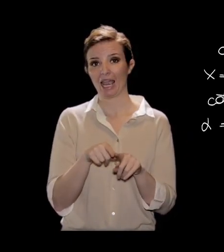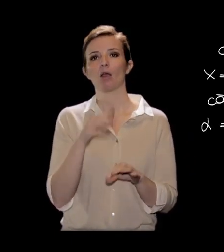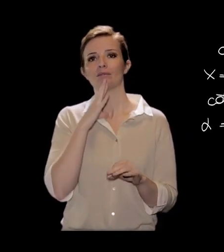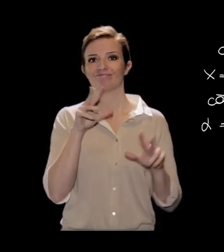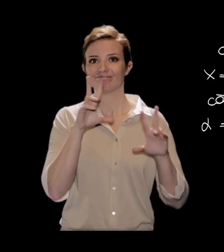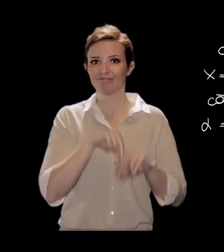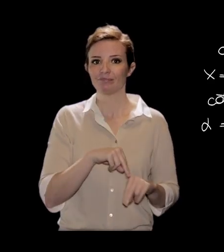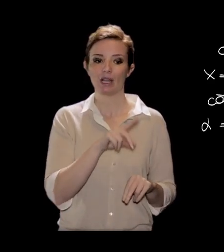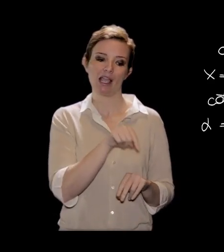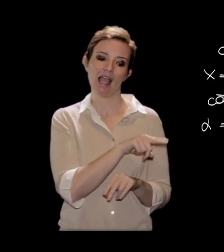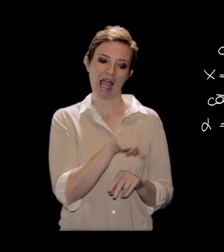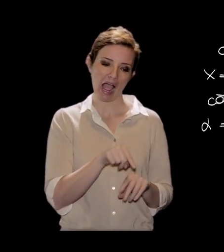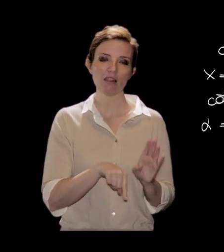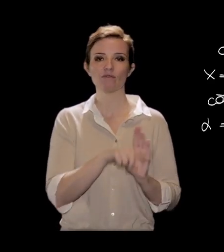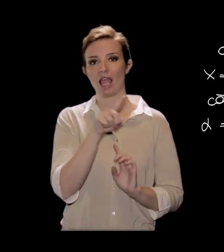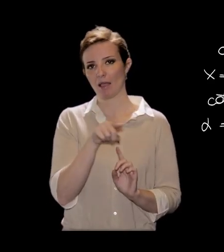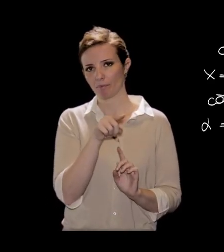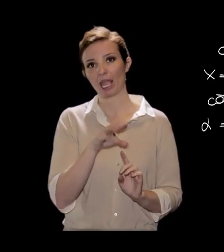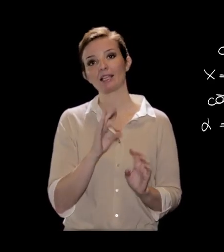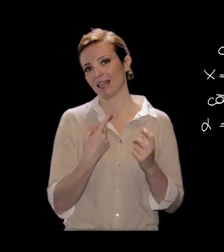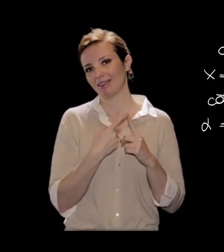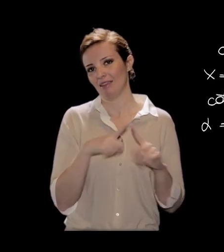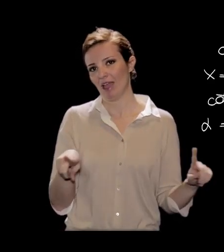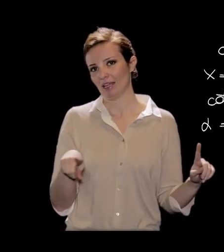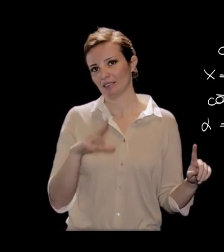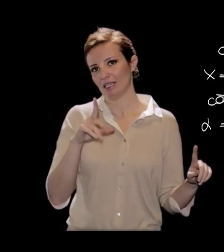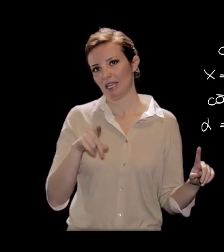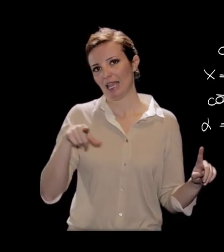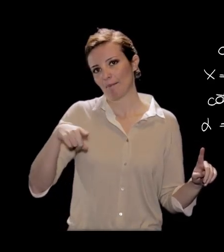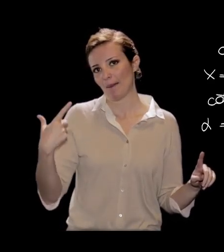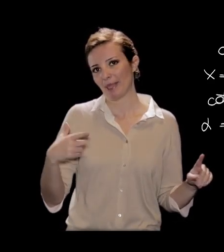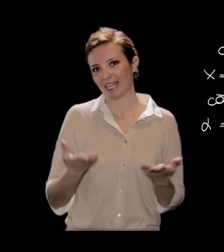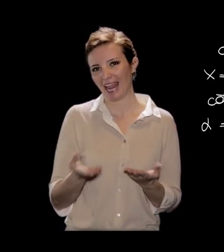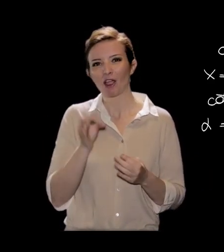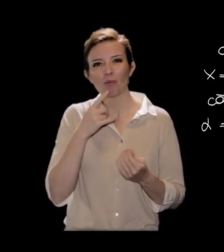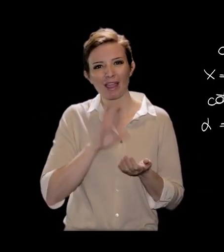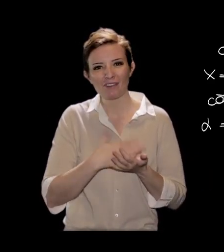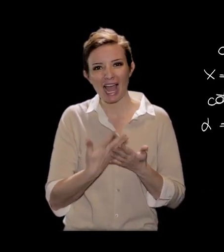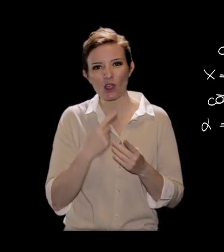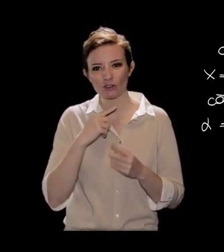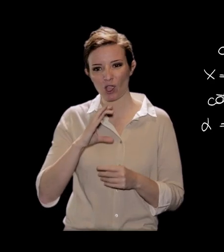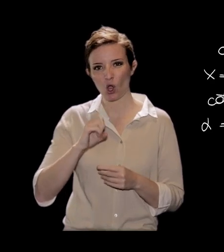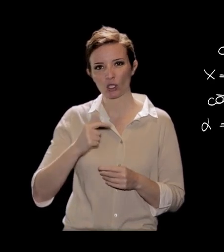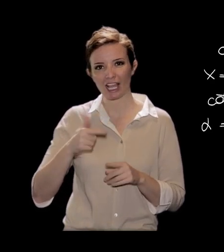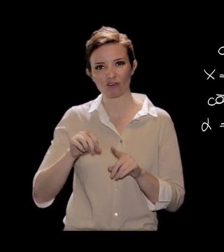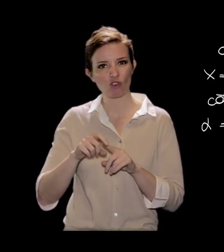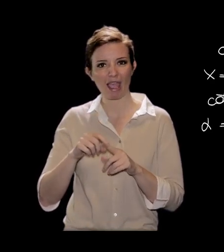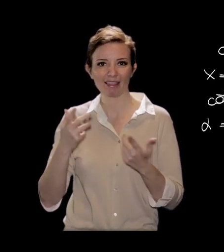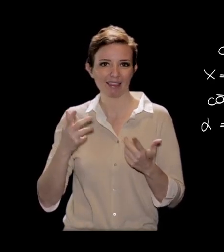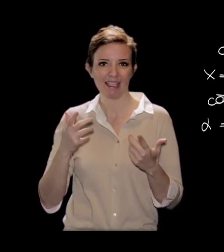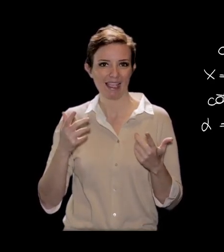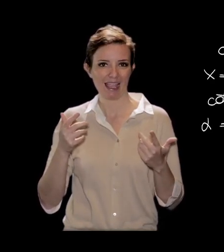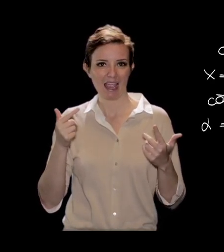α e β, questa volta diversi evidentemente da kπ, che sono i valori in cui la cotangente non assume valori